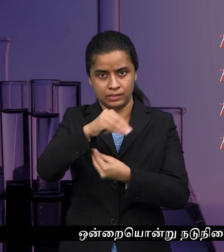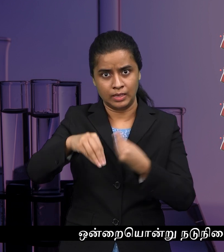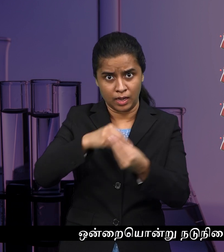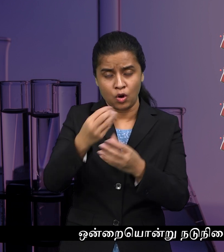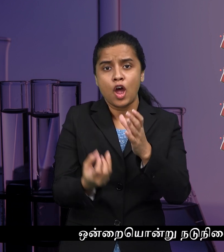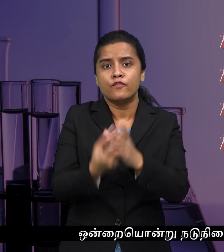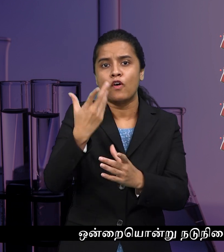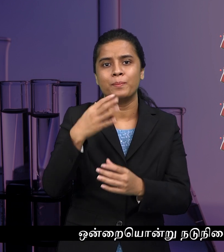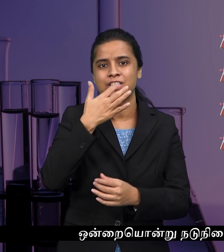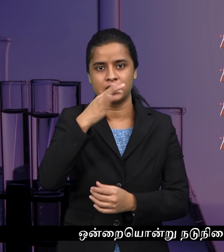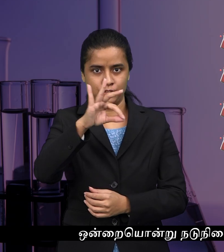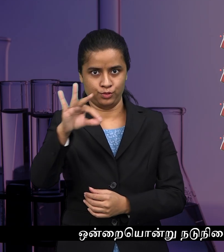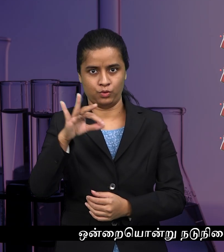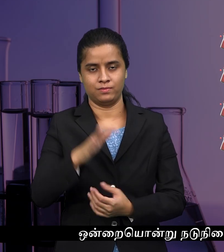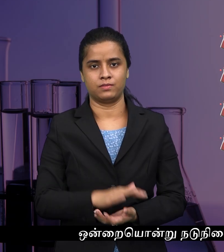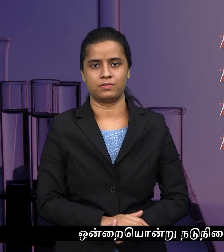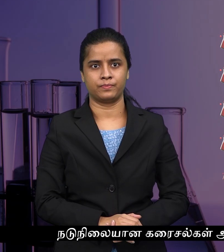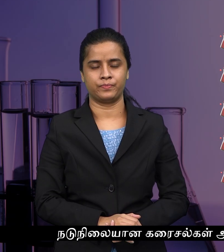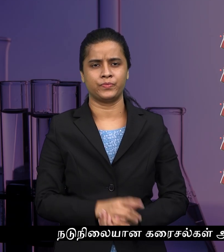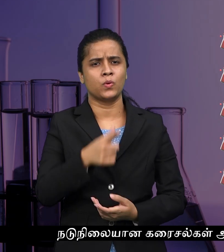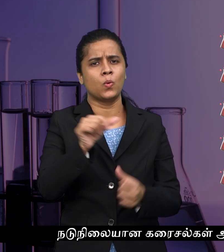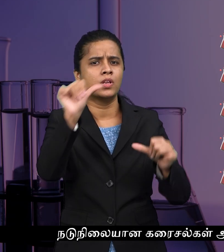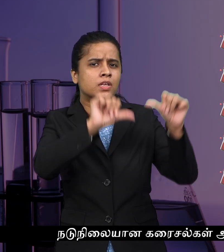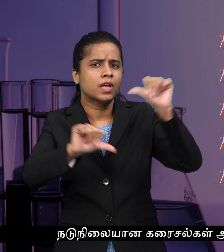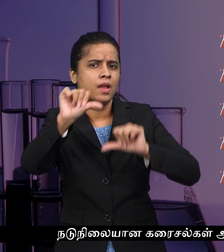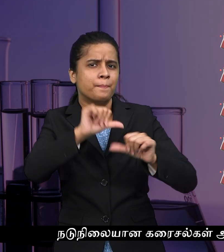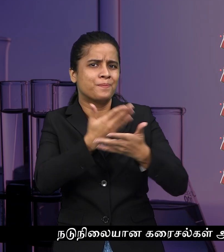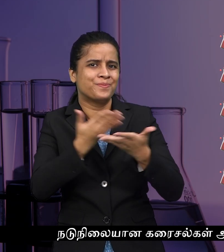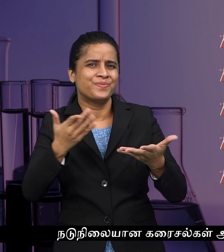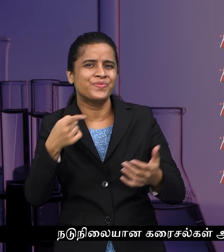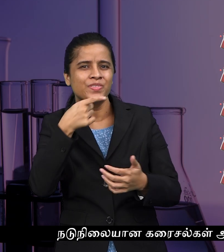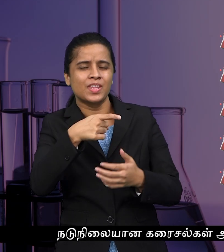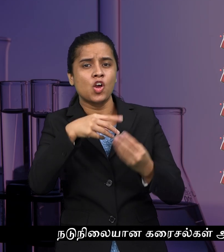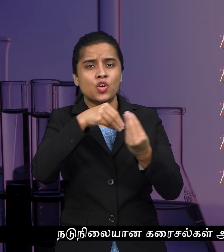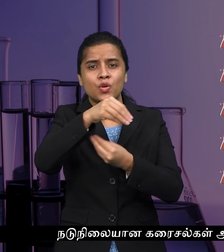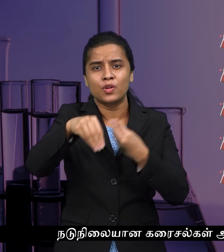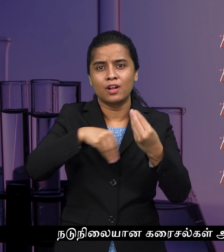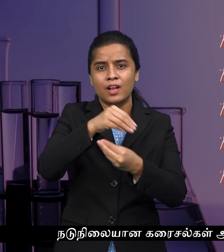உப்பை உருவாக்குகின்றன. நடுநிலையான கரைசல்கள் அனைத்து பொருட்களும் உப்புகள்